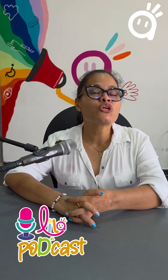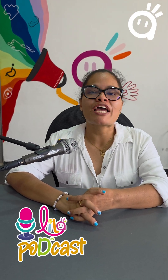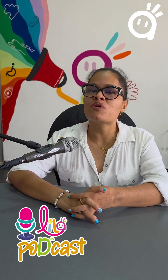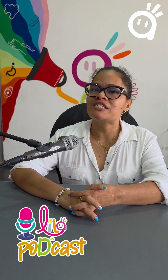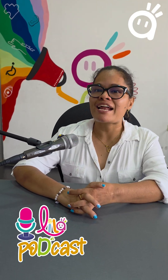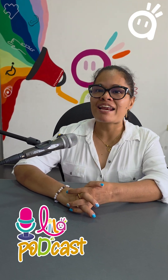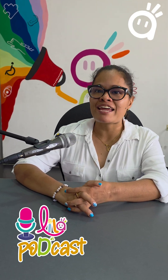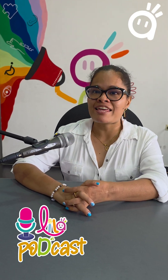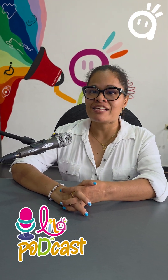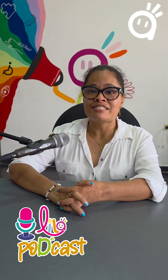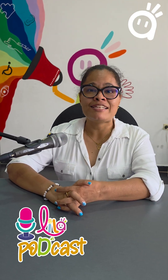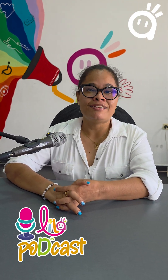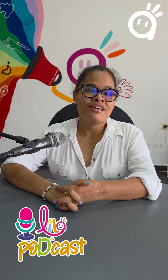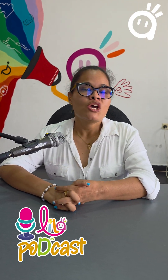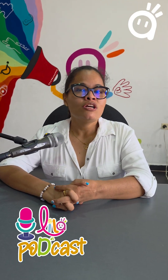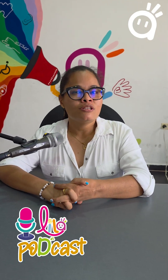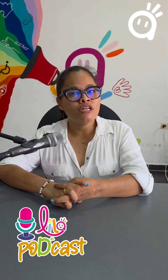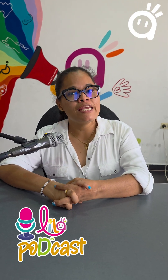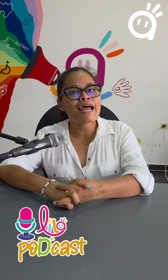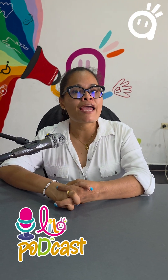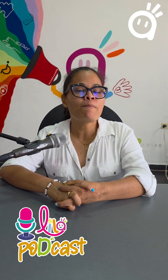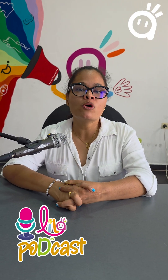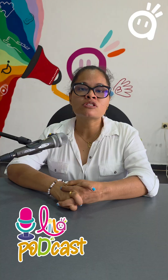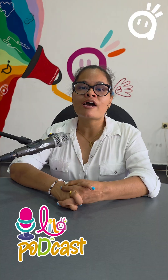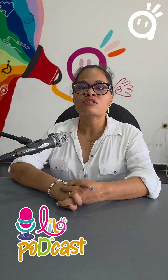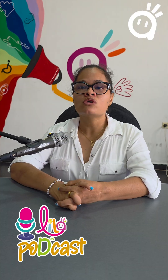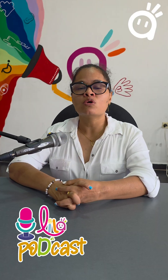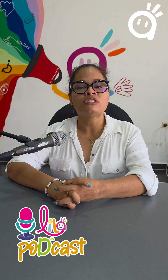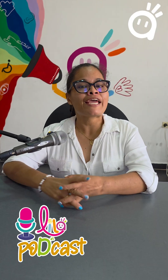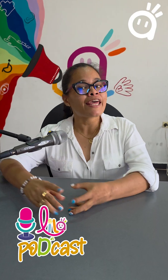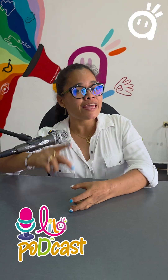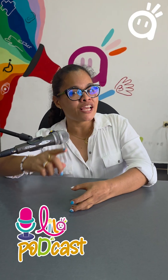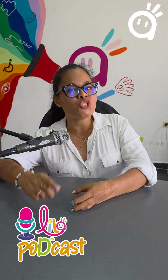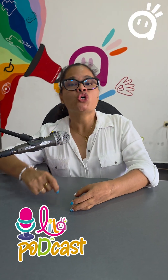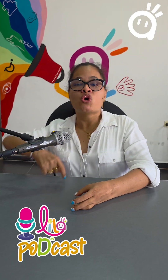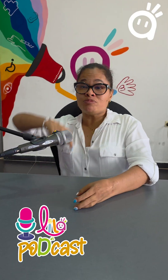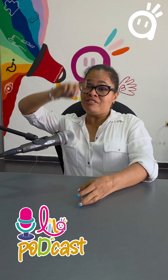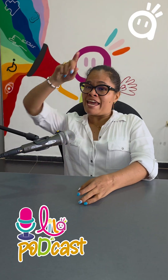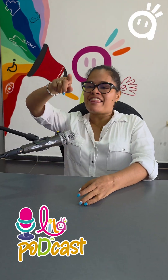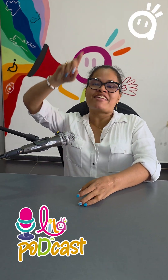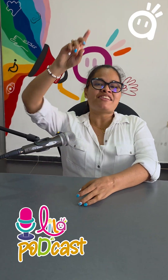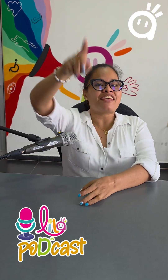en nuestras redes. Lila el Podcast, con D de derecho, con D de dignidad.